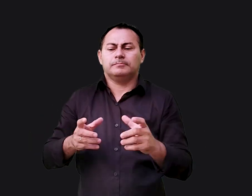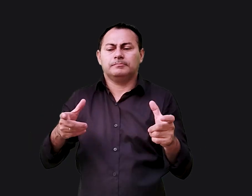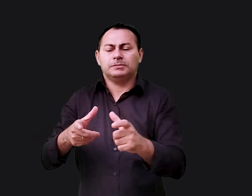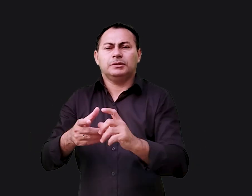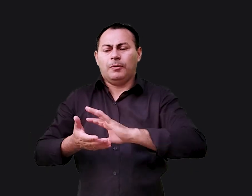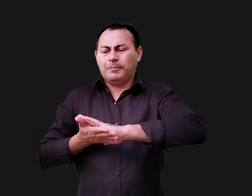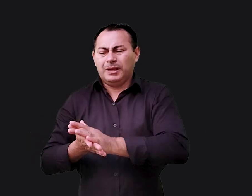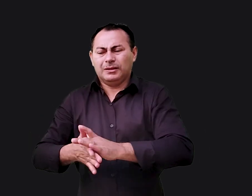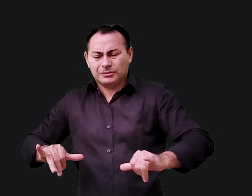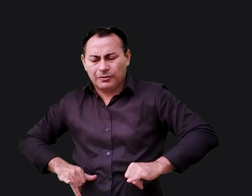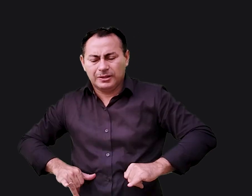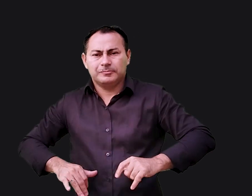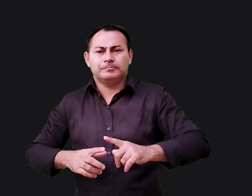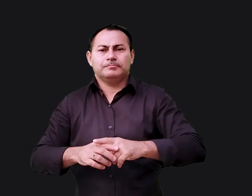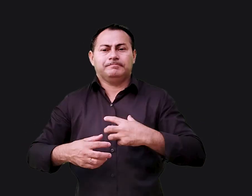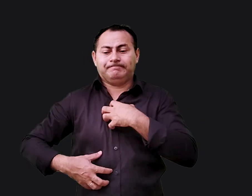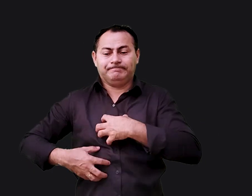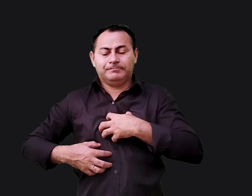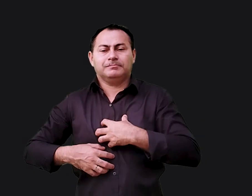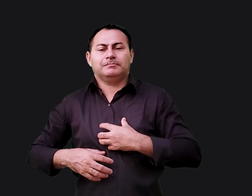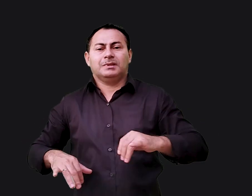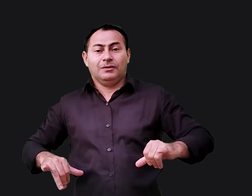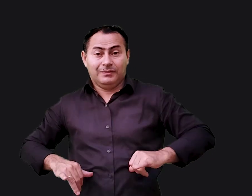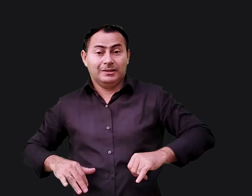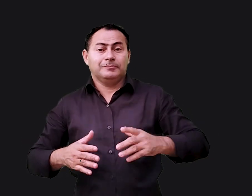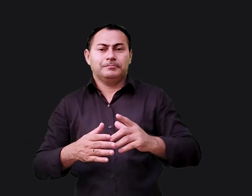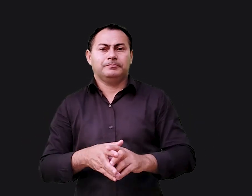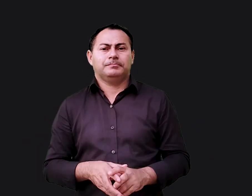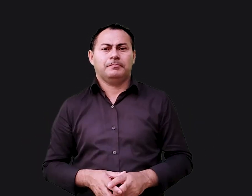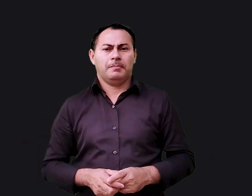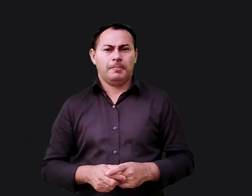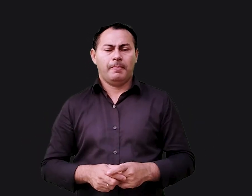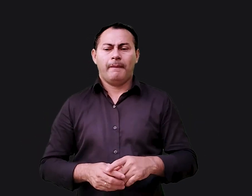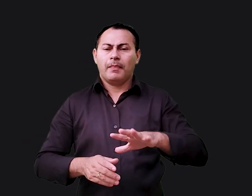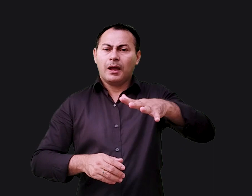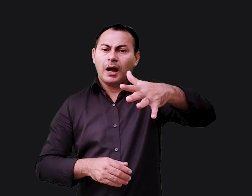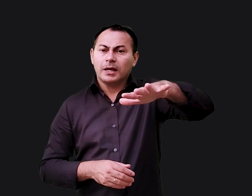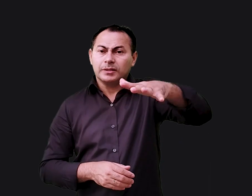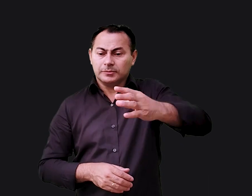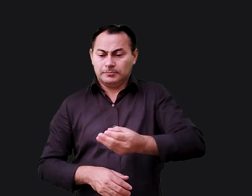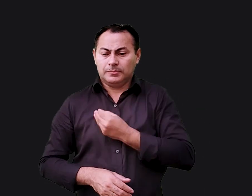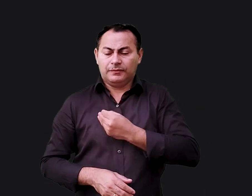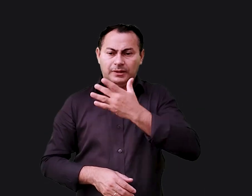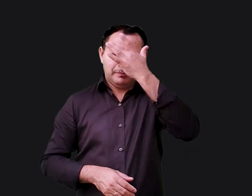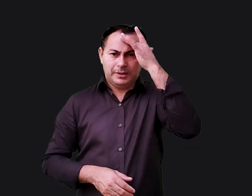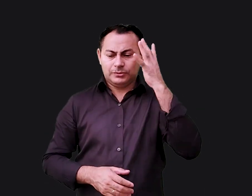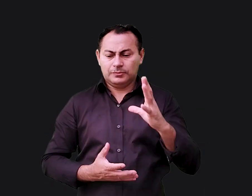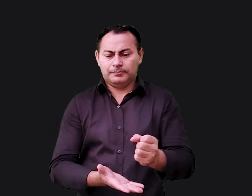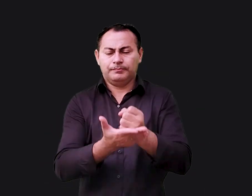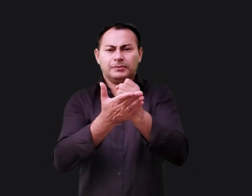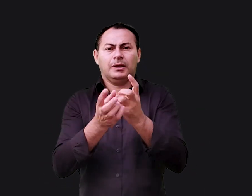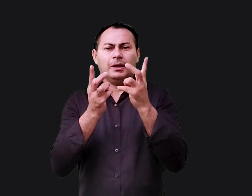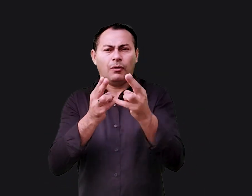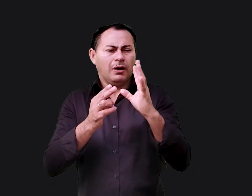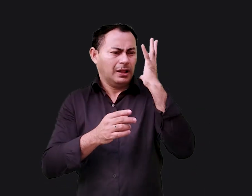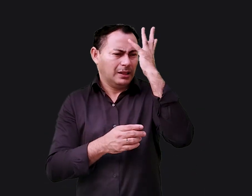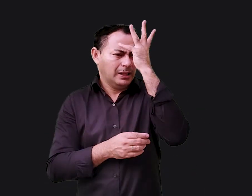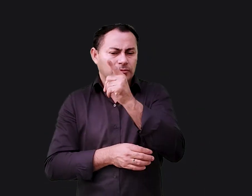seu povo seja reduzido e humilhado Oprimido afrigido e machucado Às vezes a vida do rendimento será como